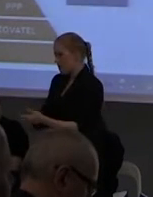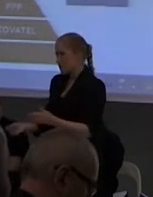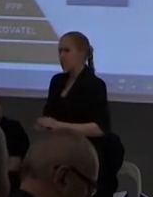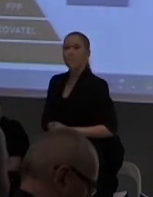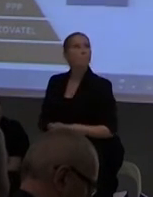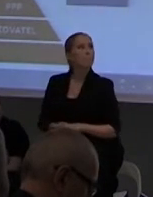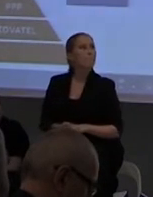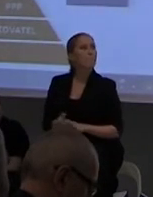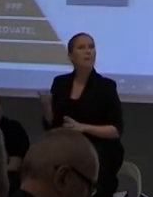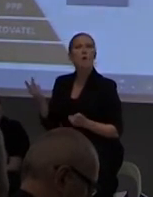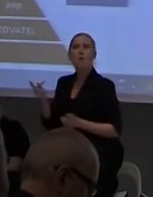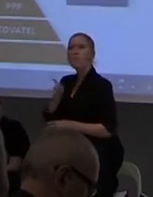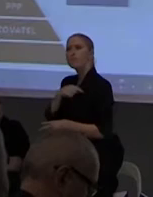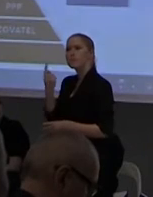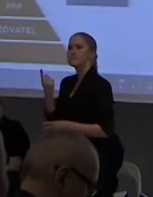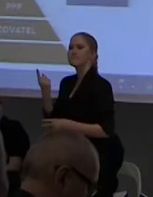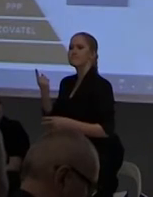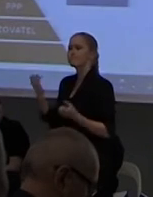snažili vytvořit